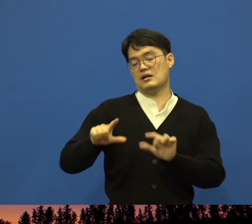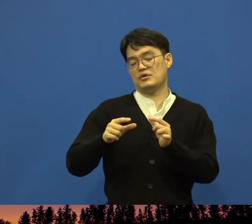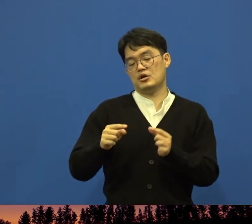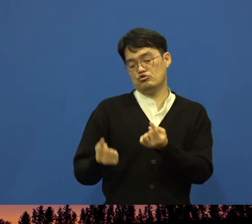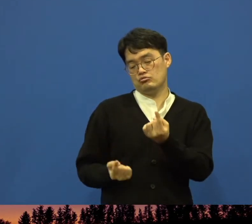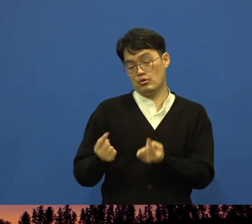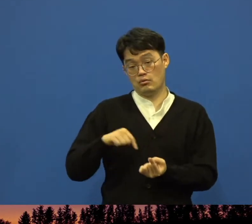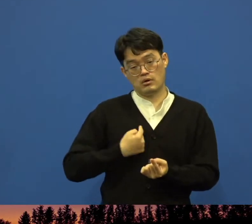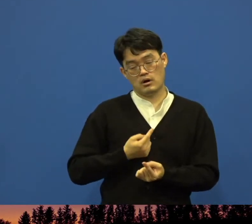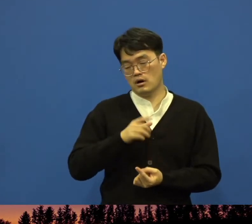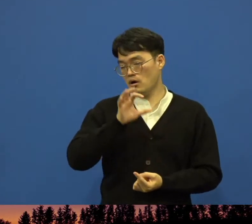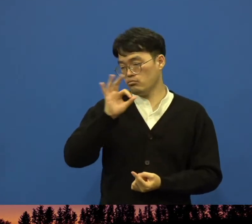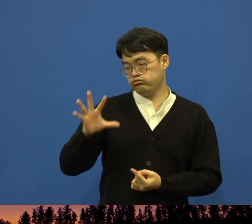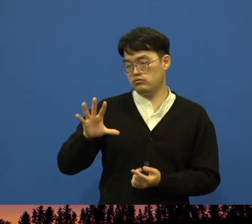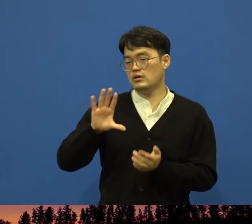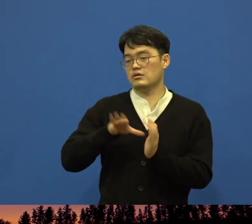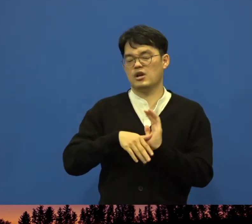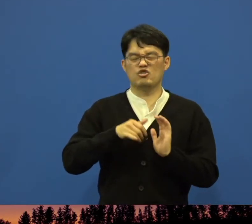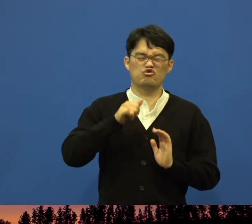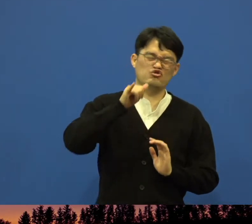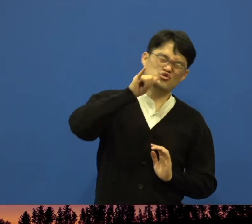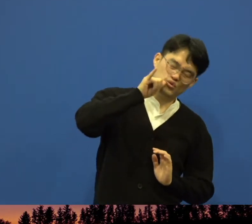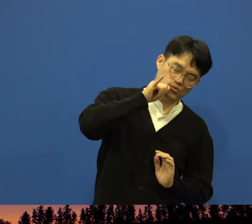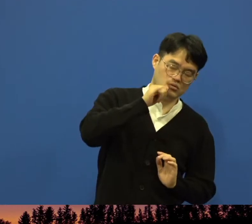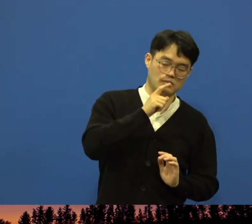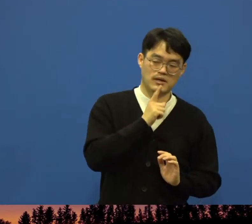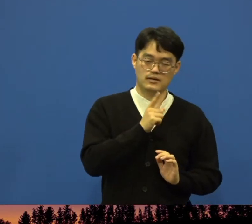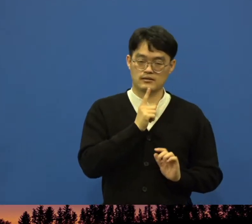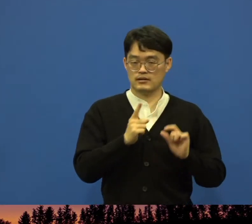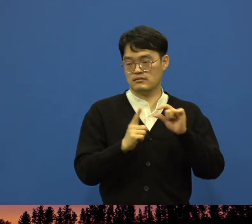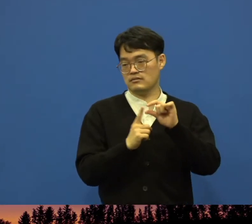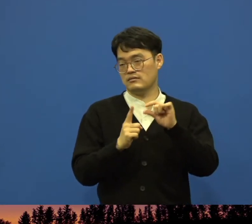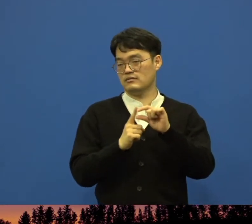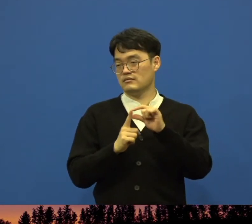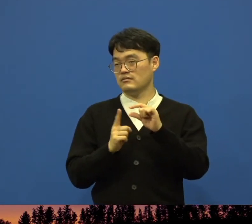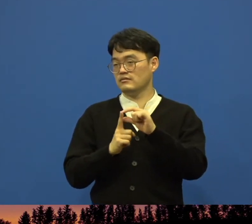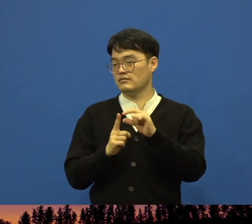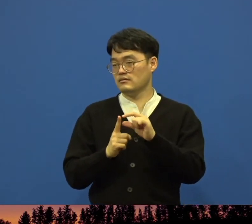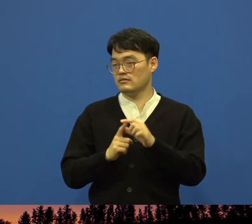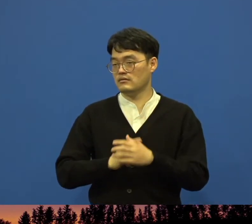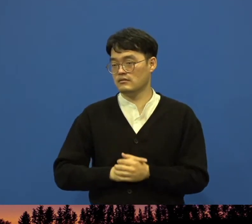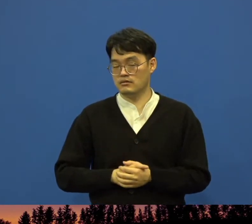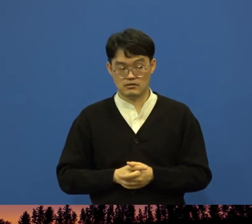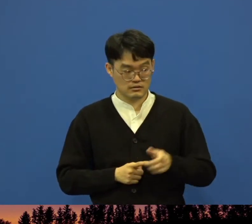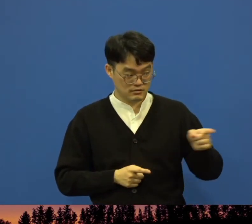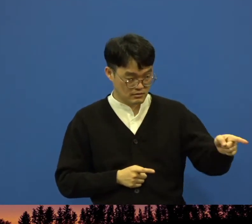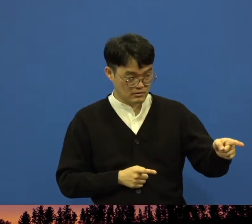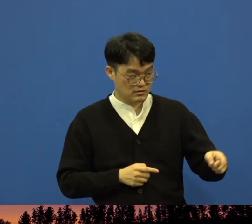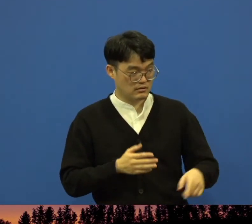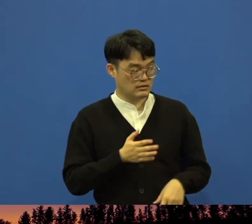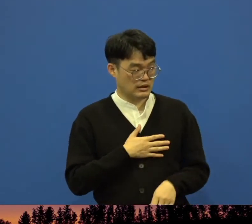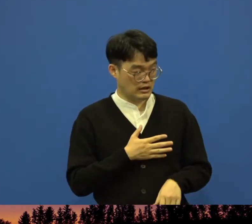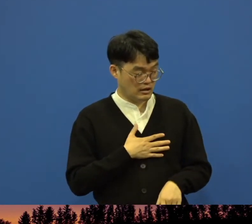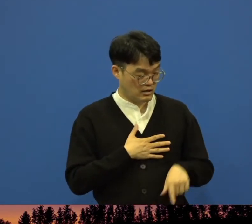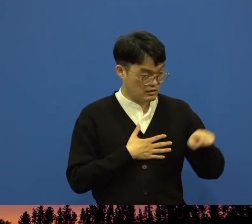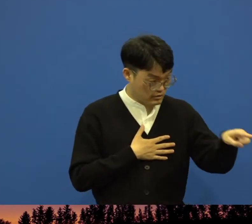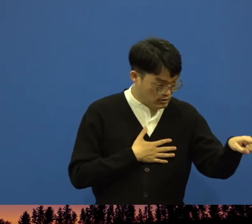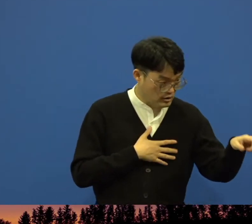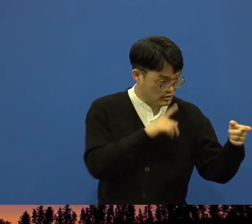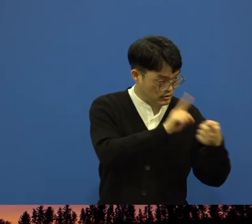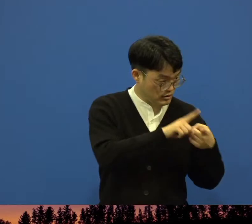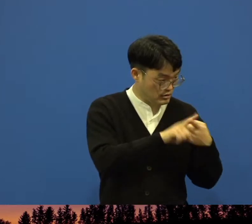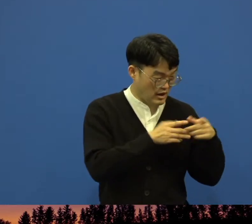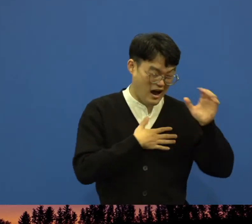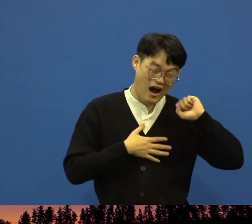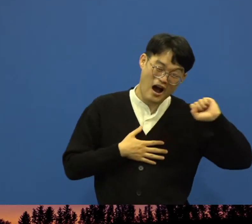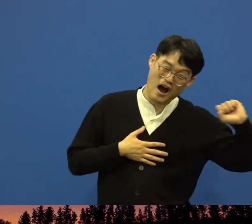그러니까 굉장히 연약해져 있는 상태를 말합니다. 중독된 상태는 그 영역에서 자기가 자기를 컨트롤할 수 없어요.